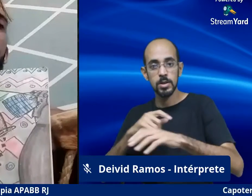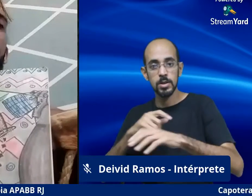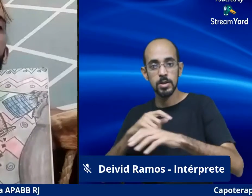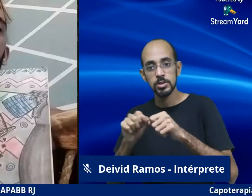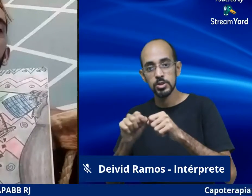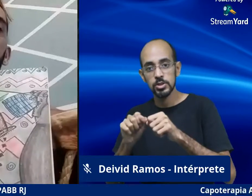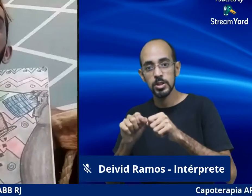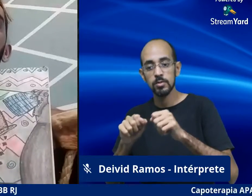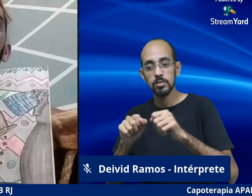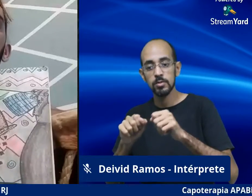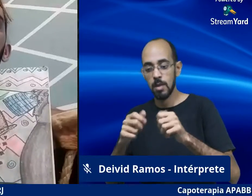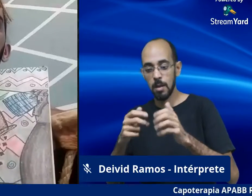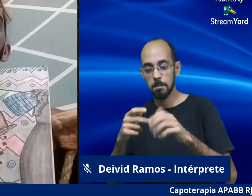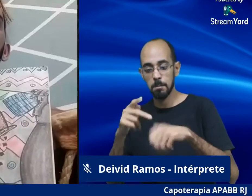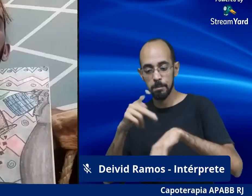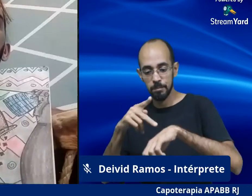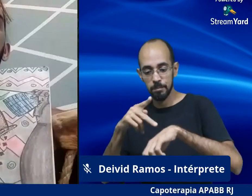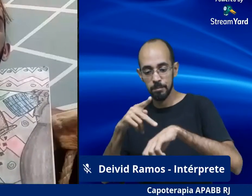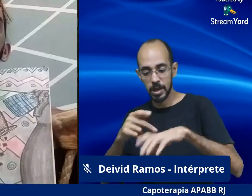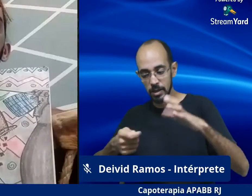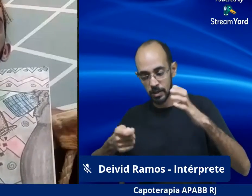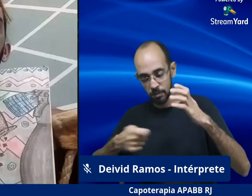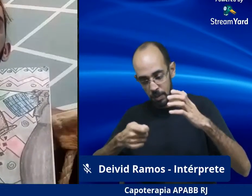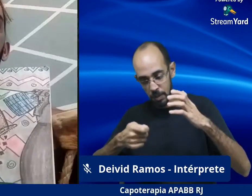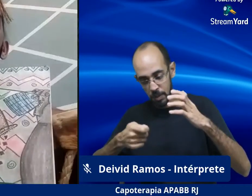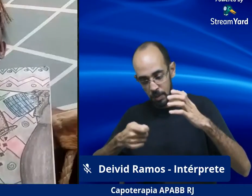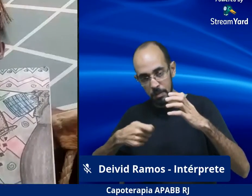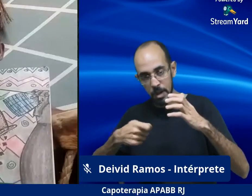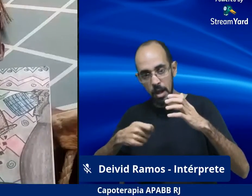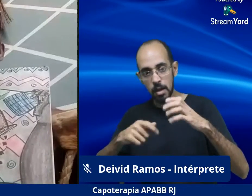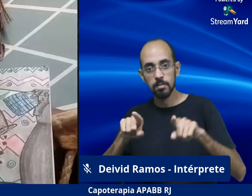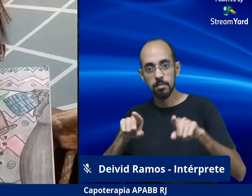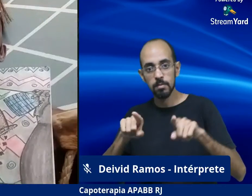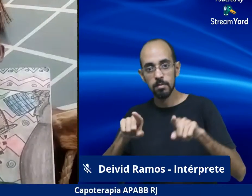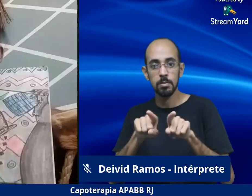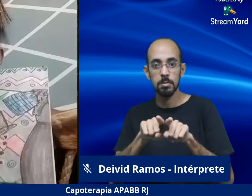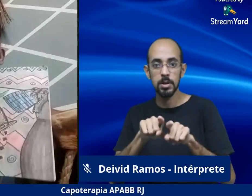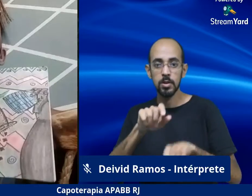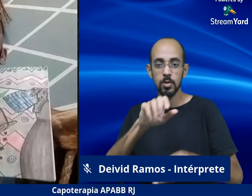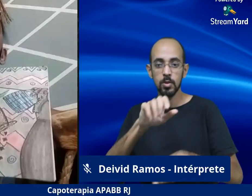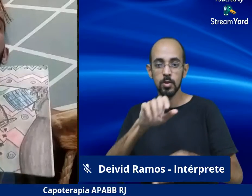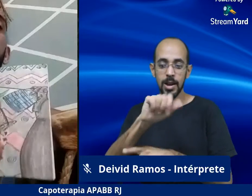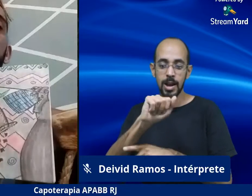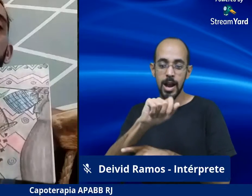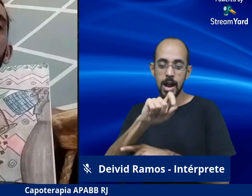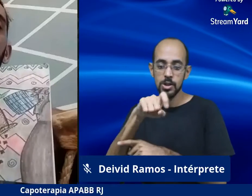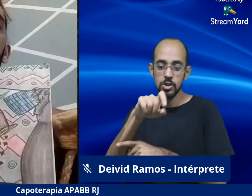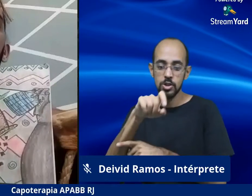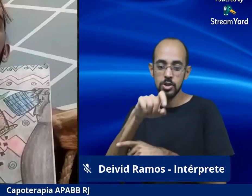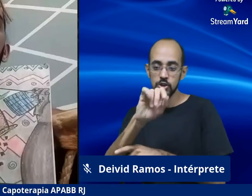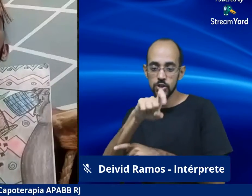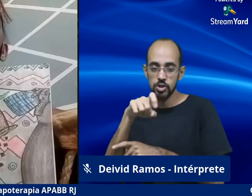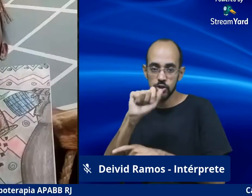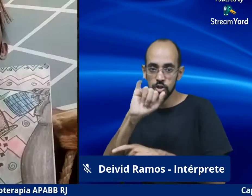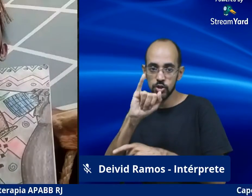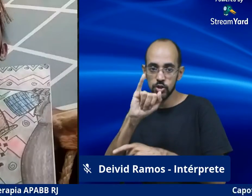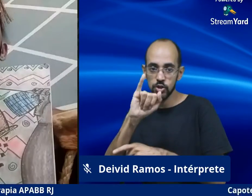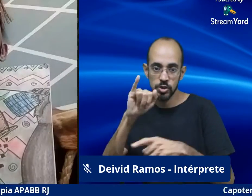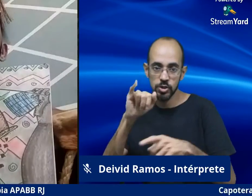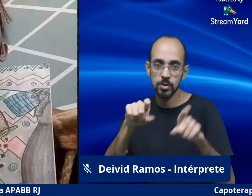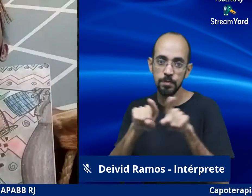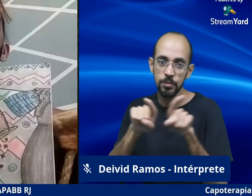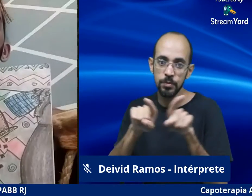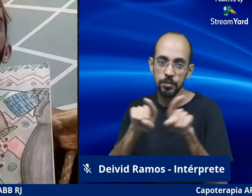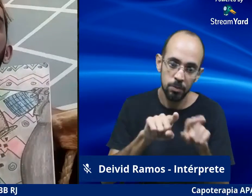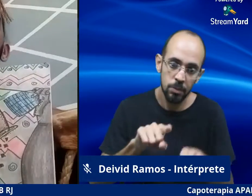o cachixi, que fica nos dedos, que é o chocalho da capoeira. E a gente tem o dobrão, que geralmente é uma